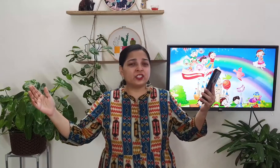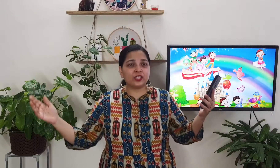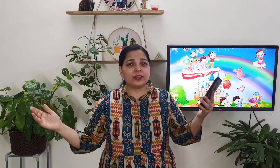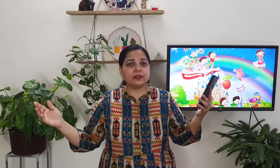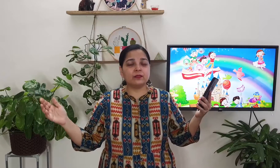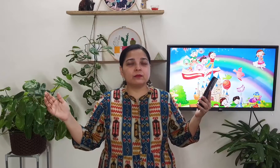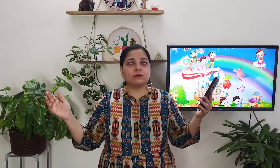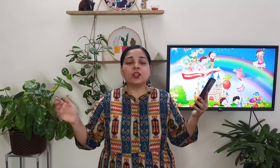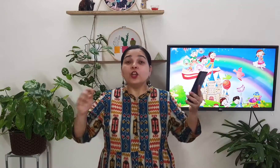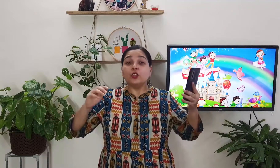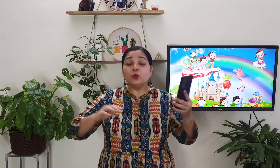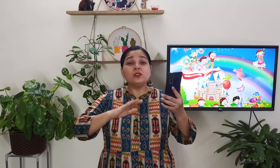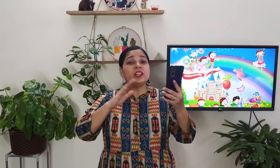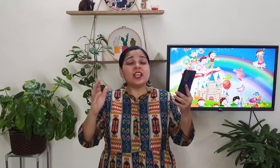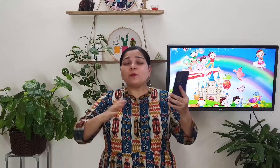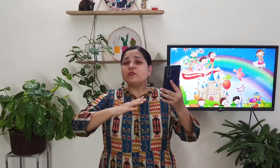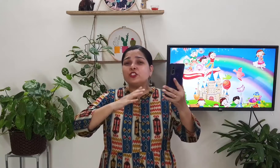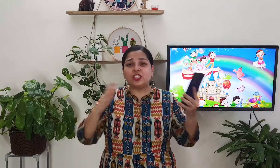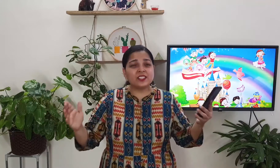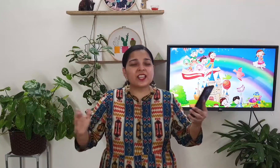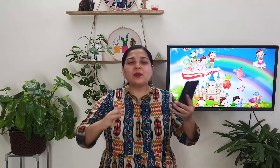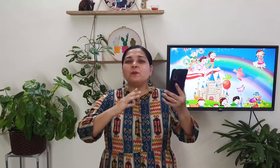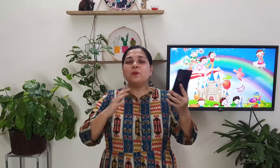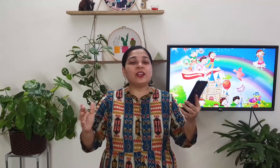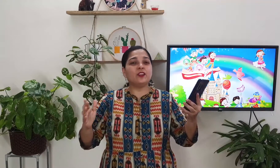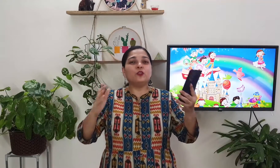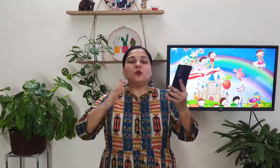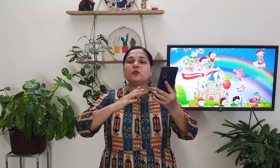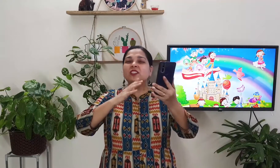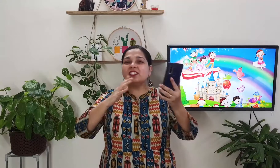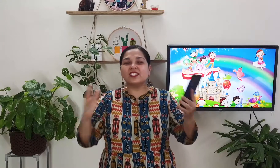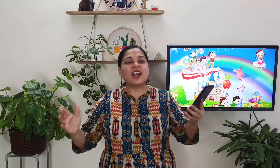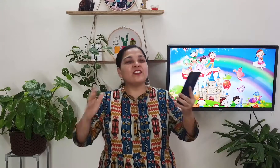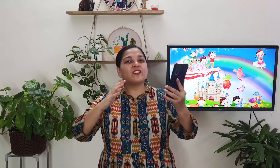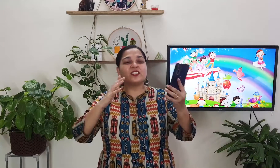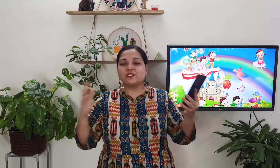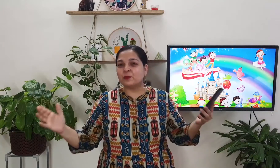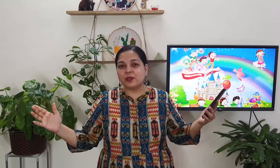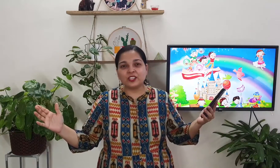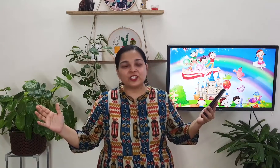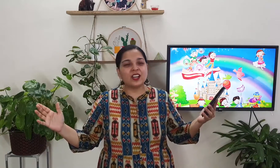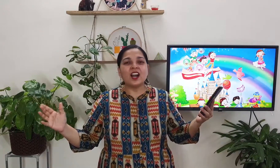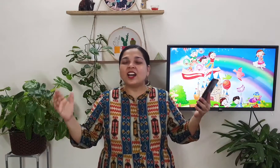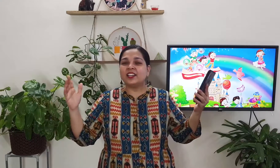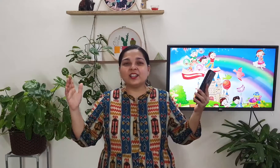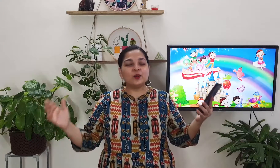பெயரை பயன்படுத்துங்கள். உங்கள் ஒளி பிரகாசிக்கிட்டோம். இயேசுவின் பெயரை பயன்படுத்தி